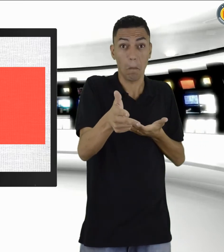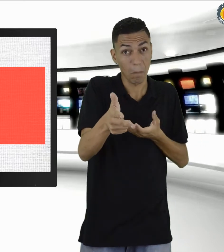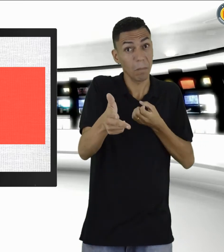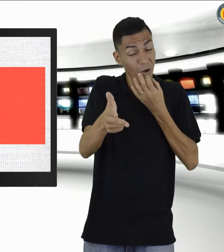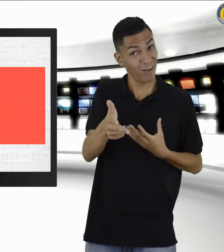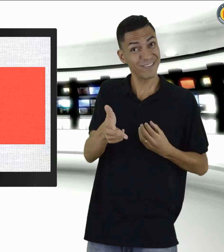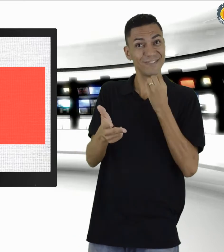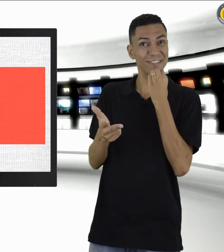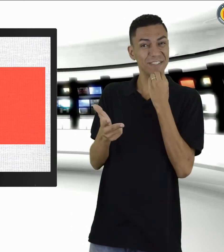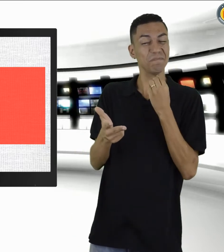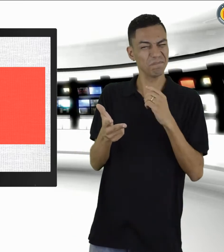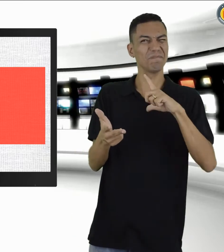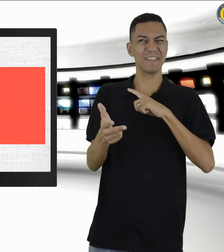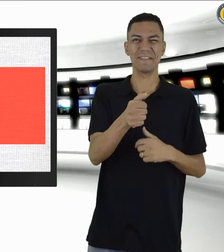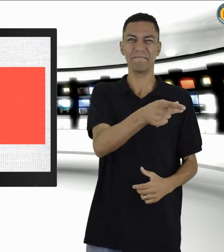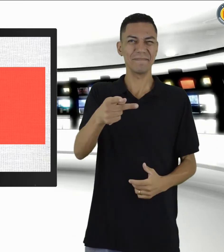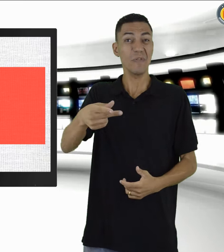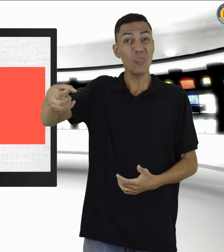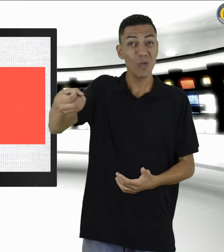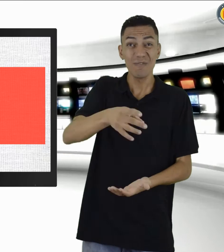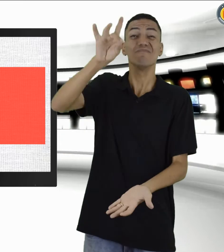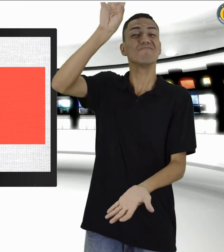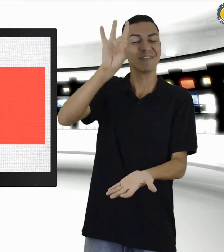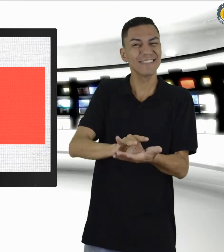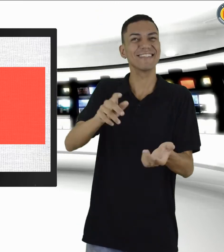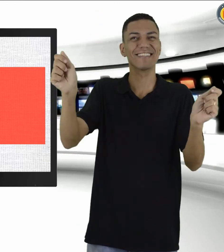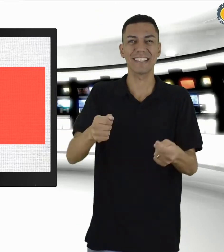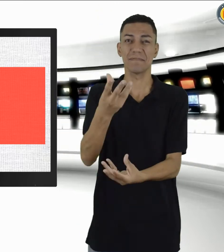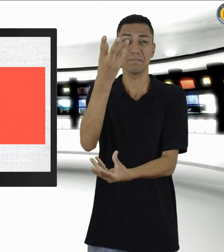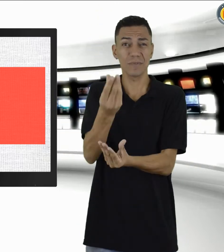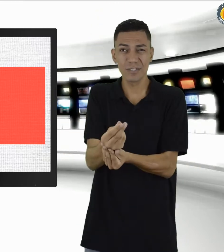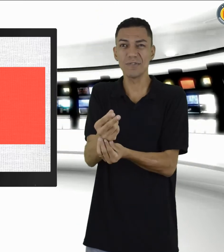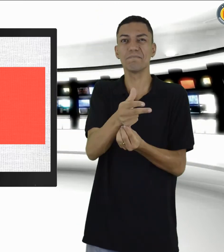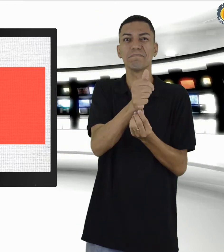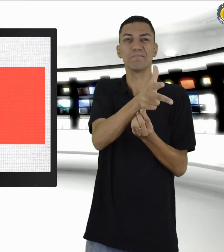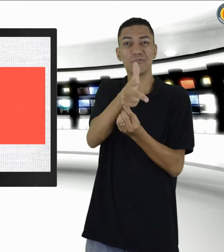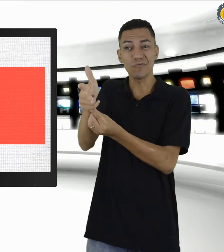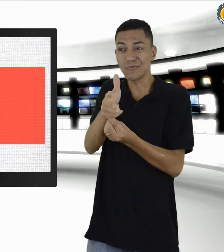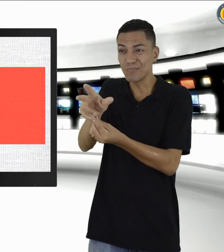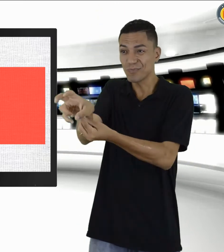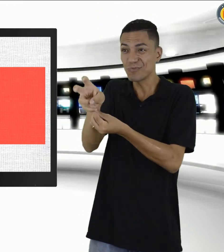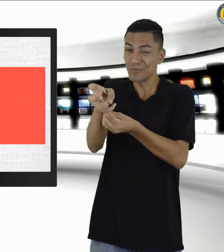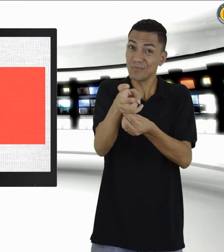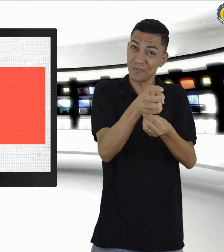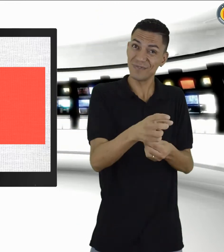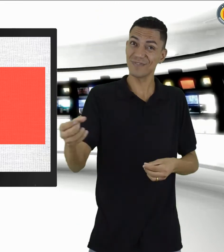O Blink2 usa uma tecnologia de reconhecimento de imagem para identificar objetos em 3D.